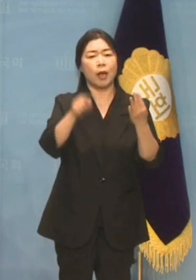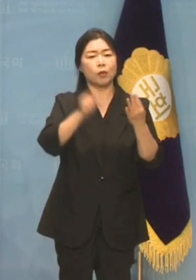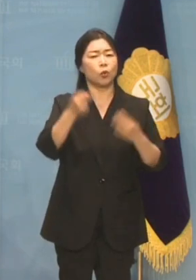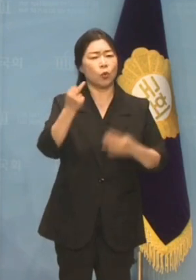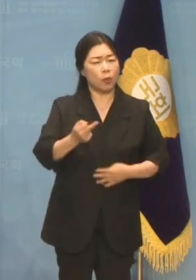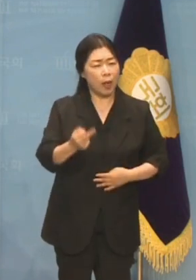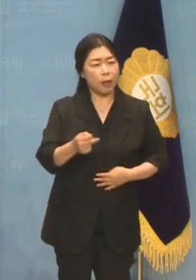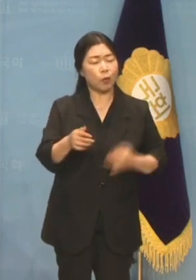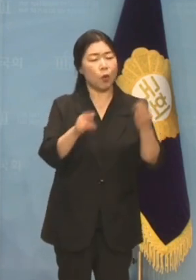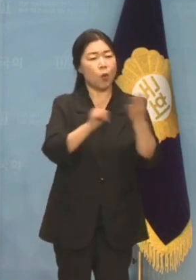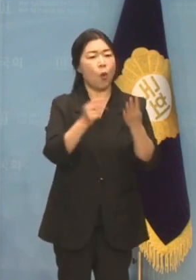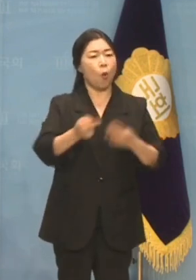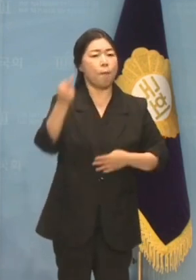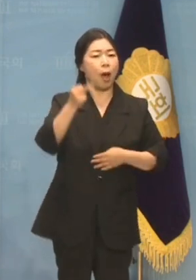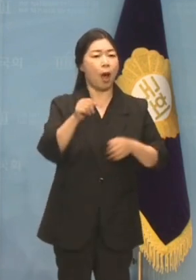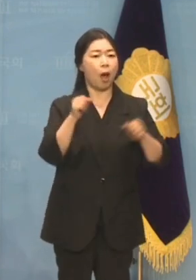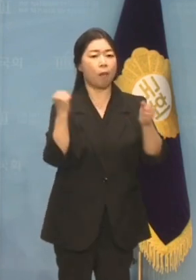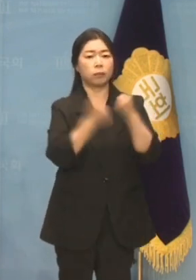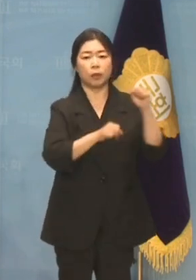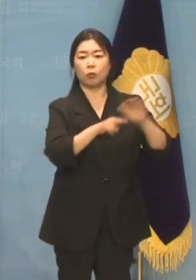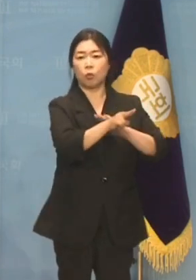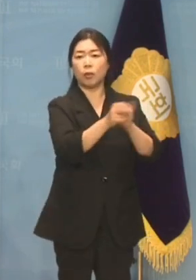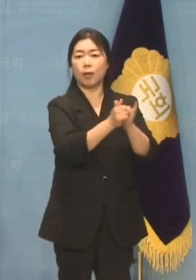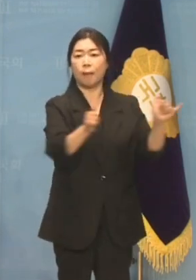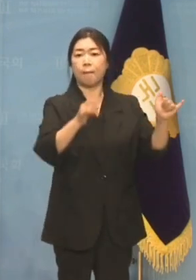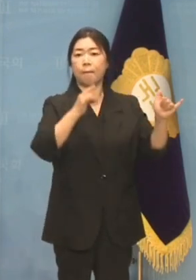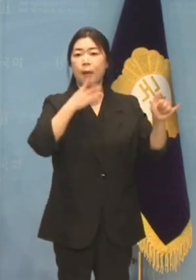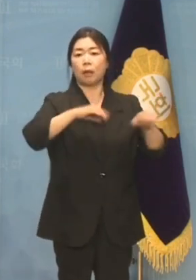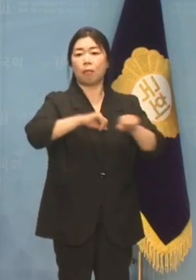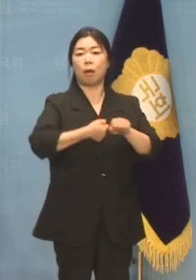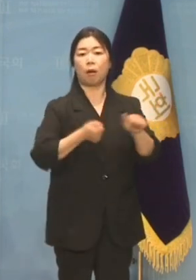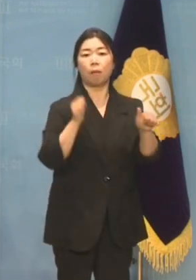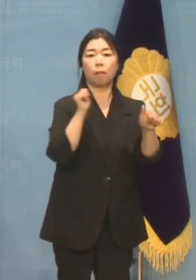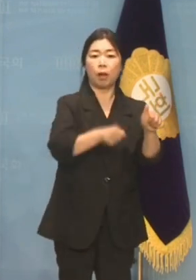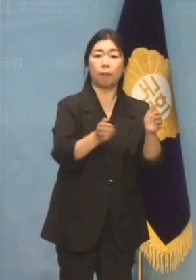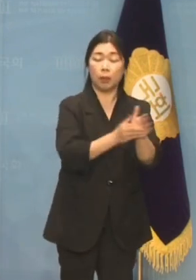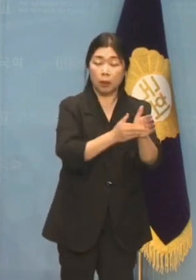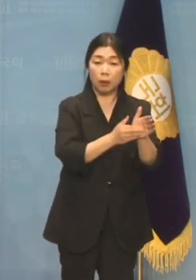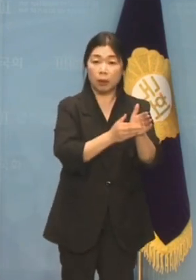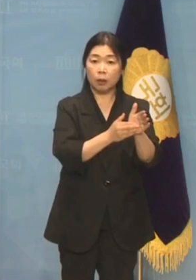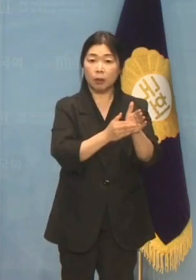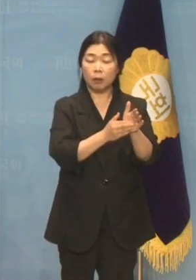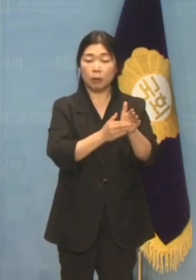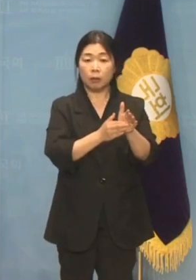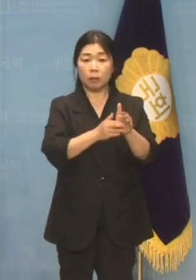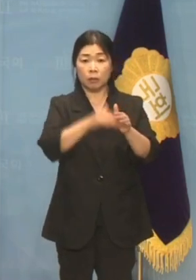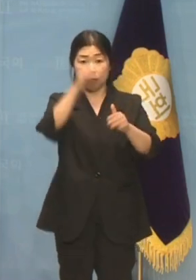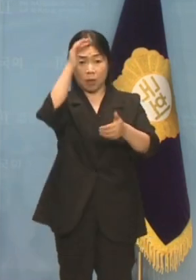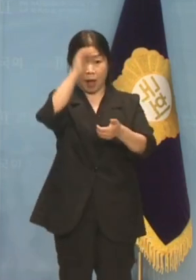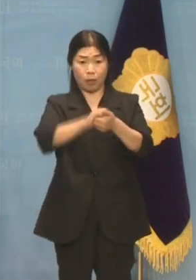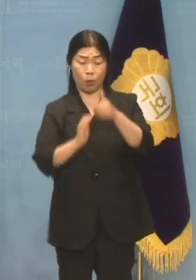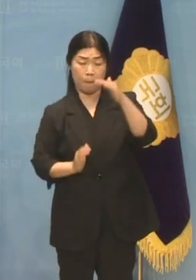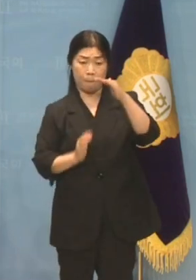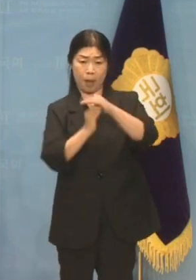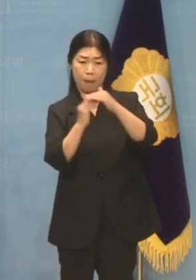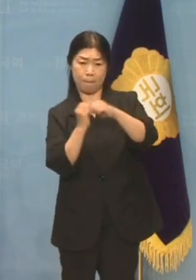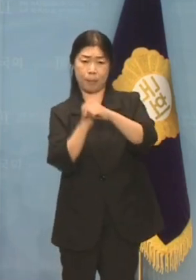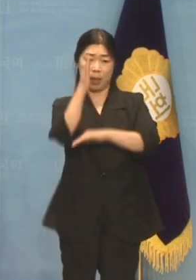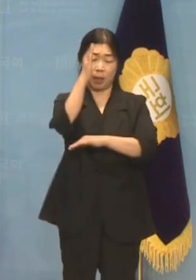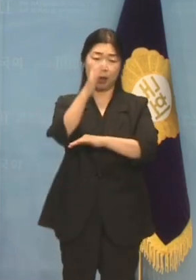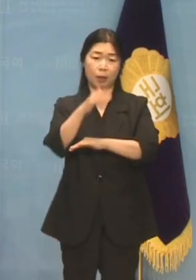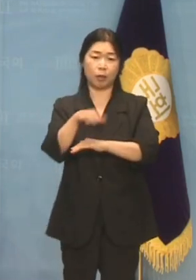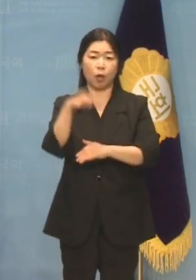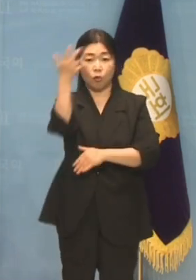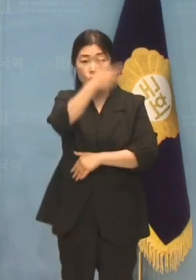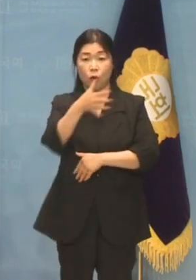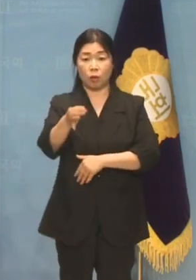배우자의 이종사촌 오빠를 도피시킨 자만 처벌받았습니다. 한도를 초과하여 쪼개기 후원을 받았고 회계